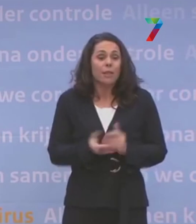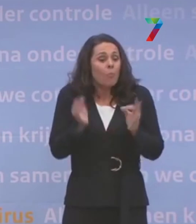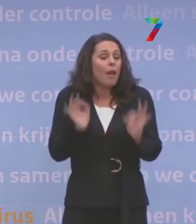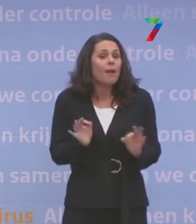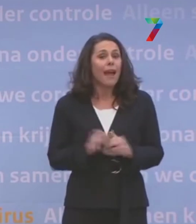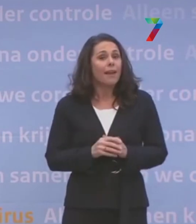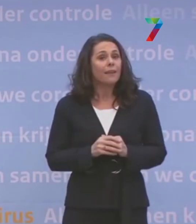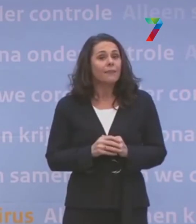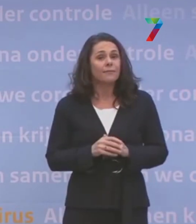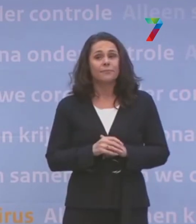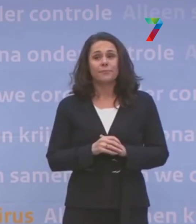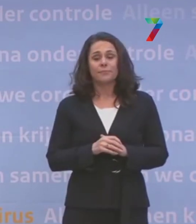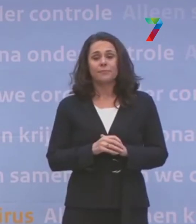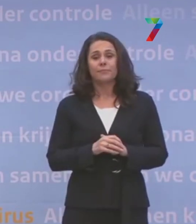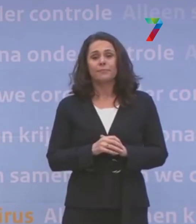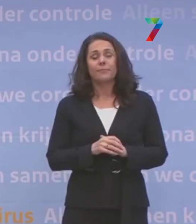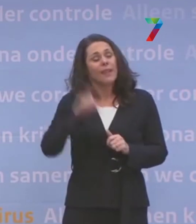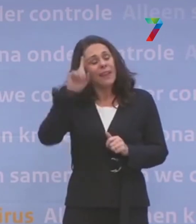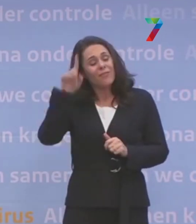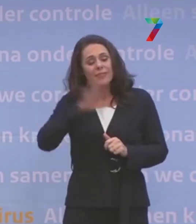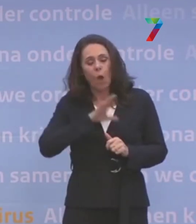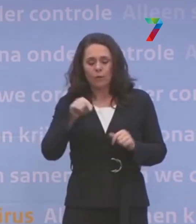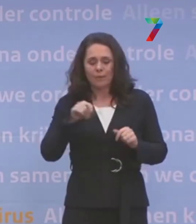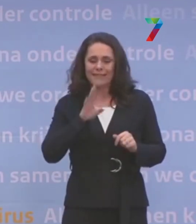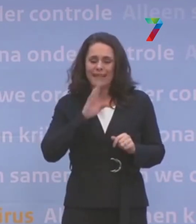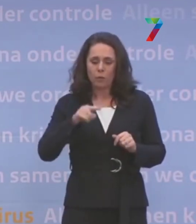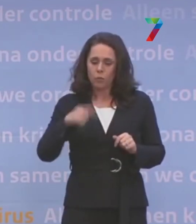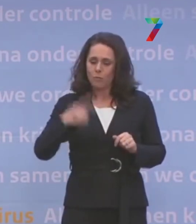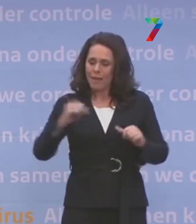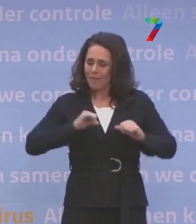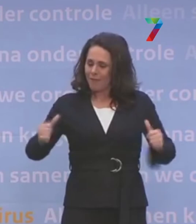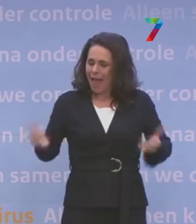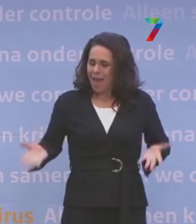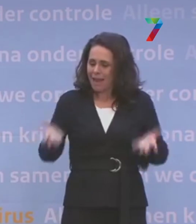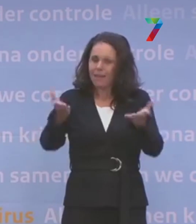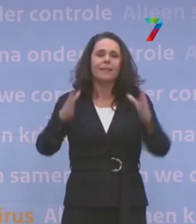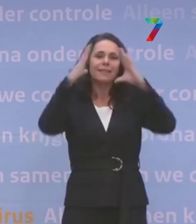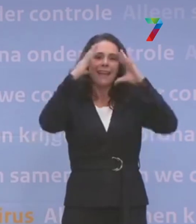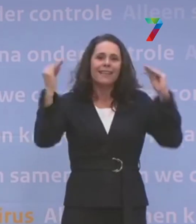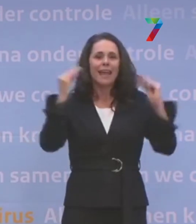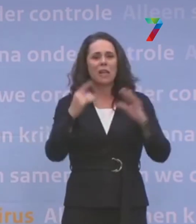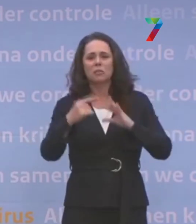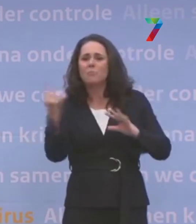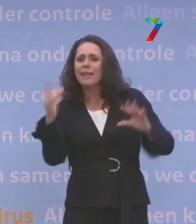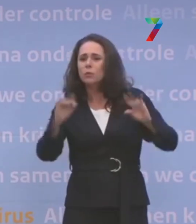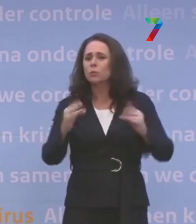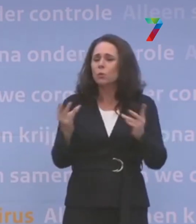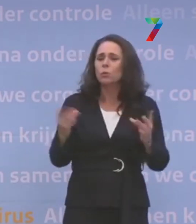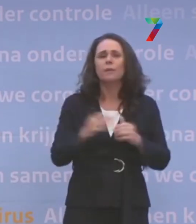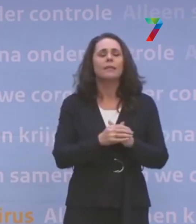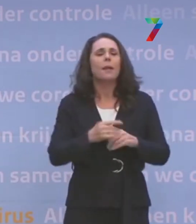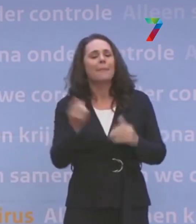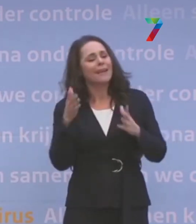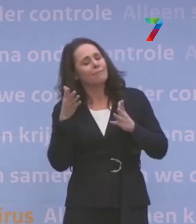weten daarnaast dat als we nu zaken meer vrij zouden zeggen tegen Nederland, we kunnen weer meer doen, dan gaan we ook weer meer de straat op. Dan gaan we